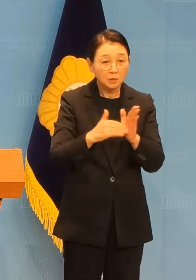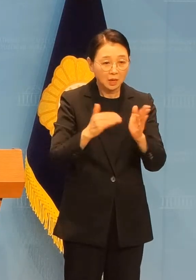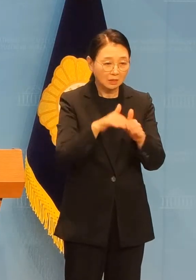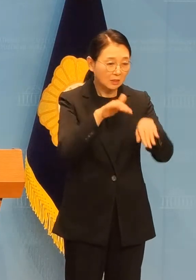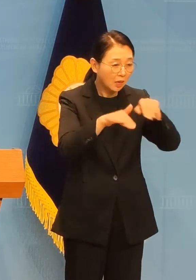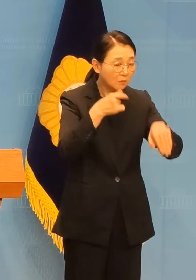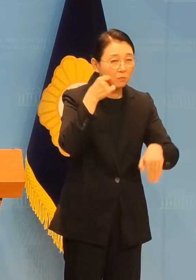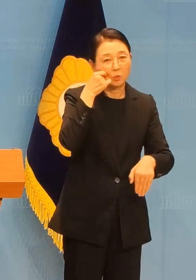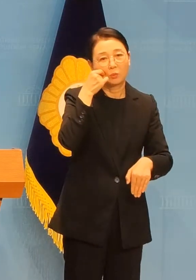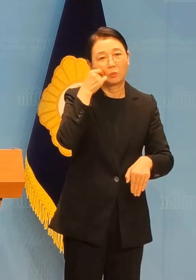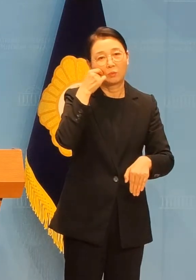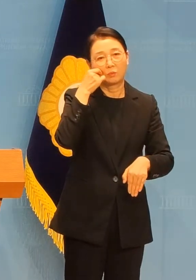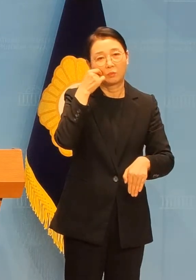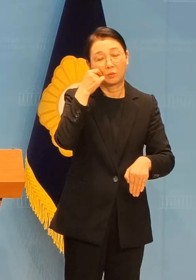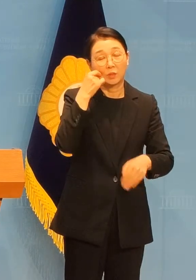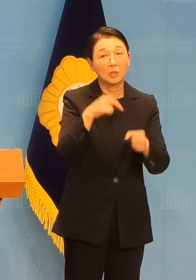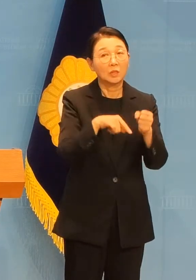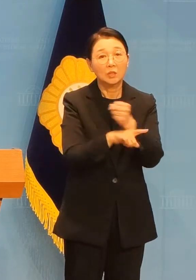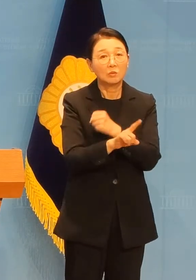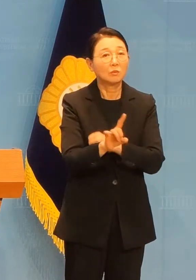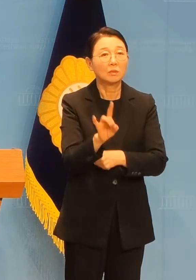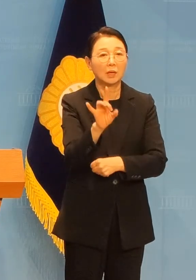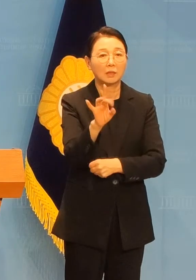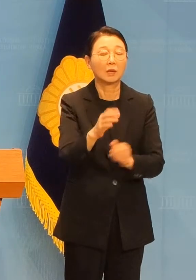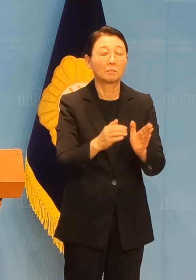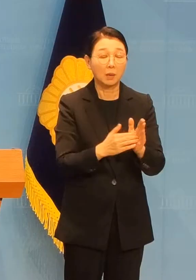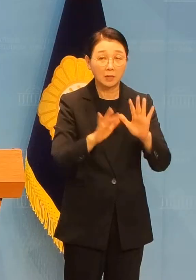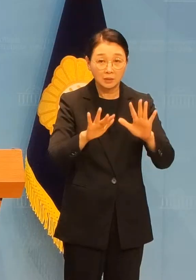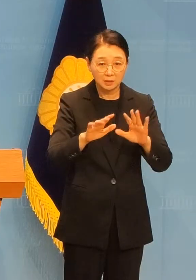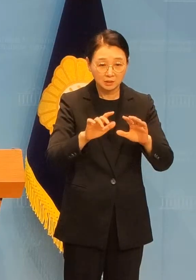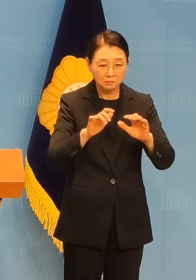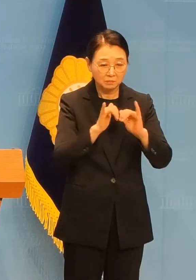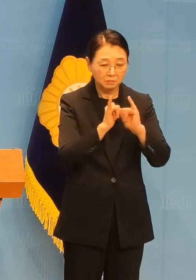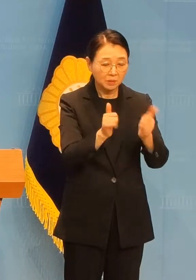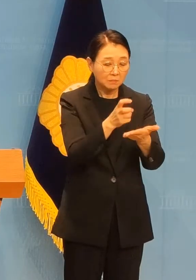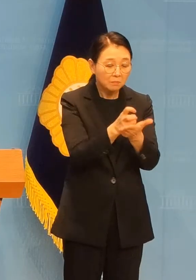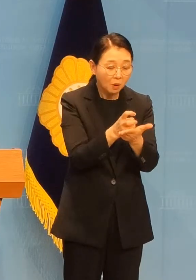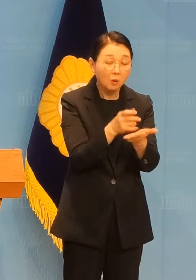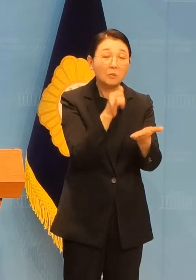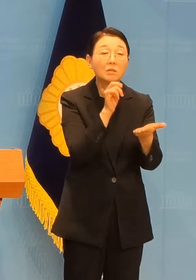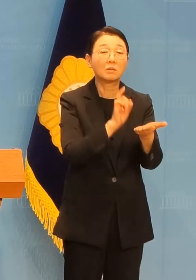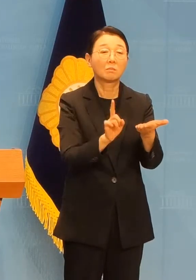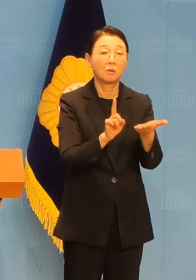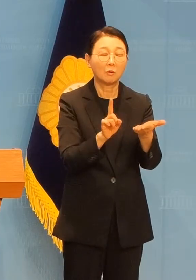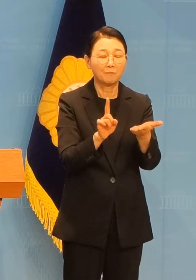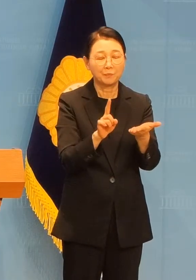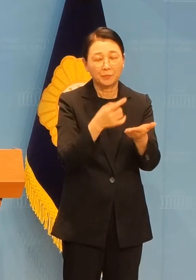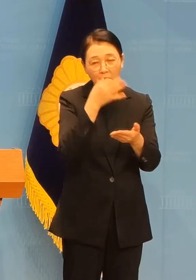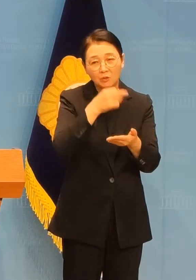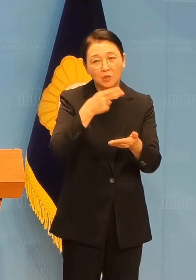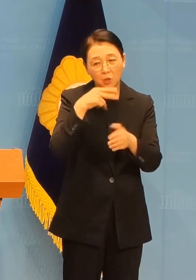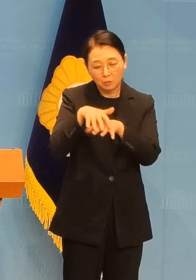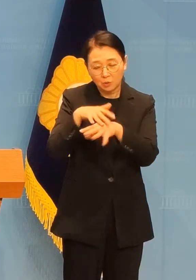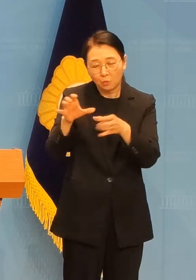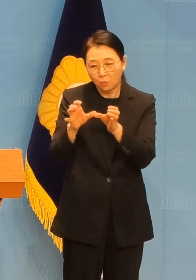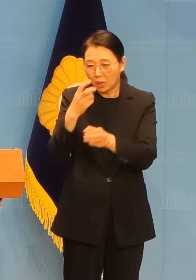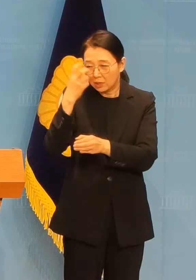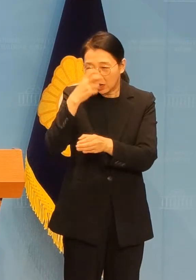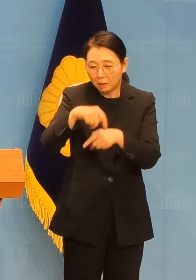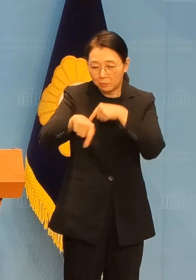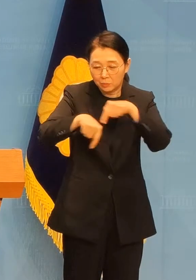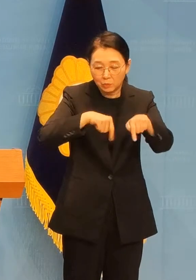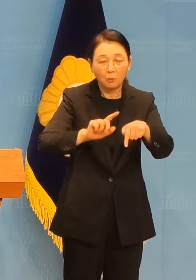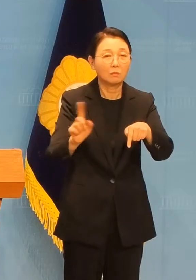개입하지 못했습니다. 이유는 단순합니다. 현행 민법이 규정하고 있는 비영리 법인에 대한 관리 감독